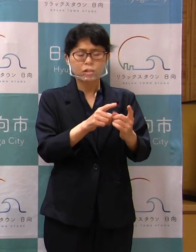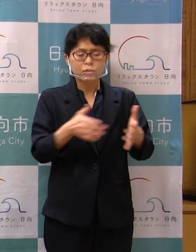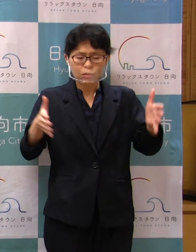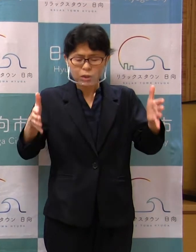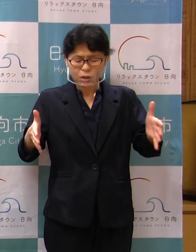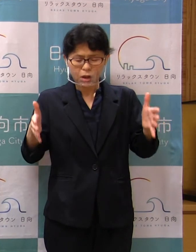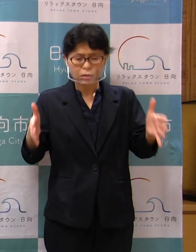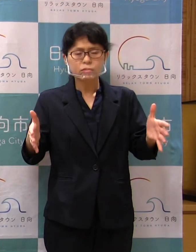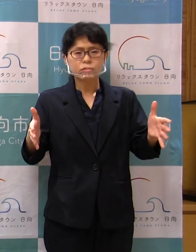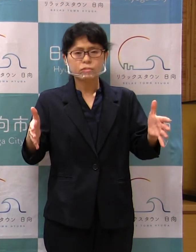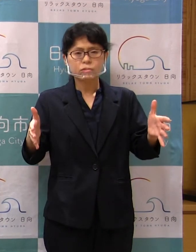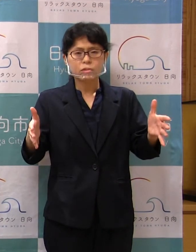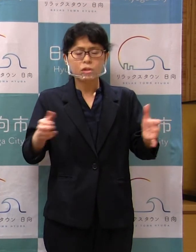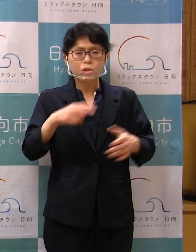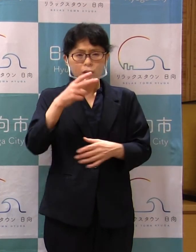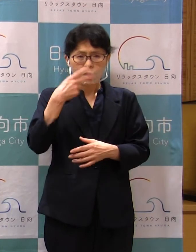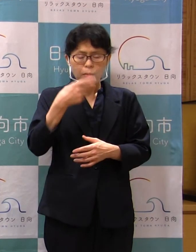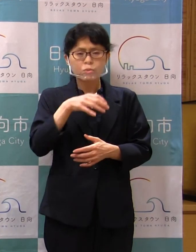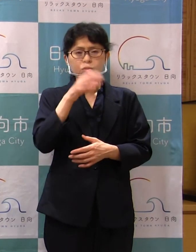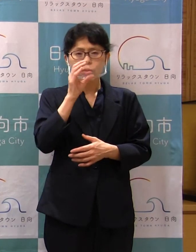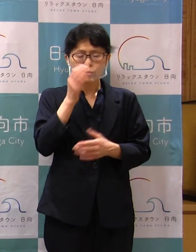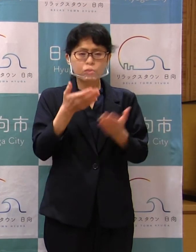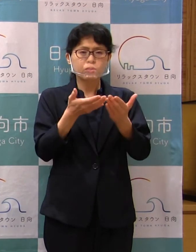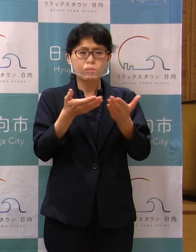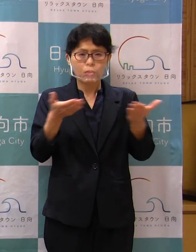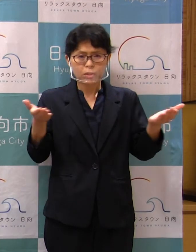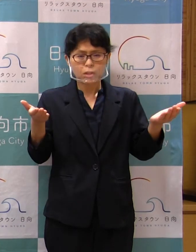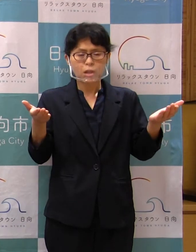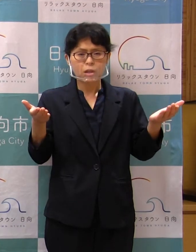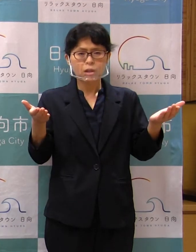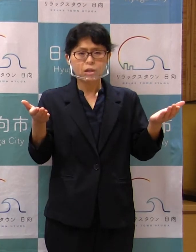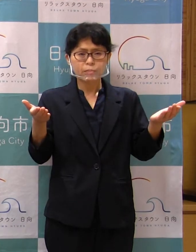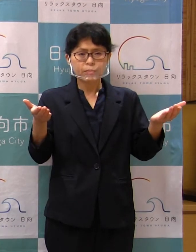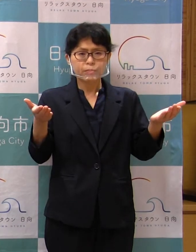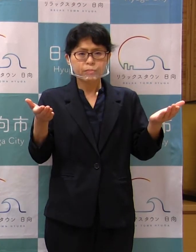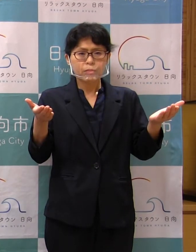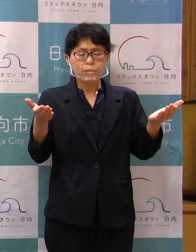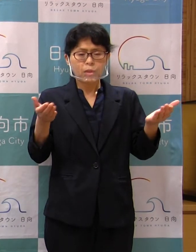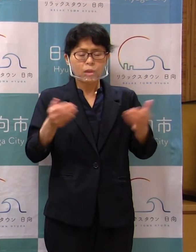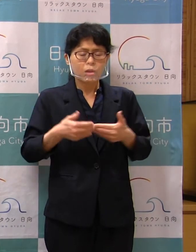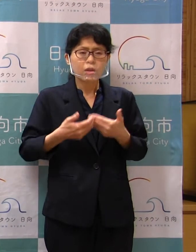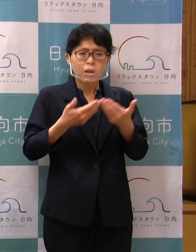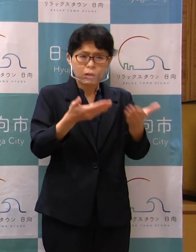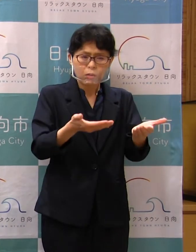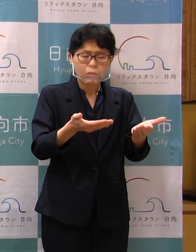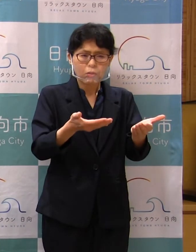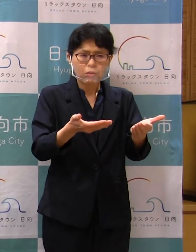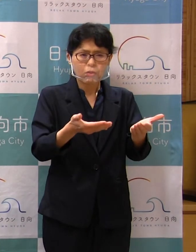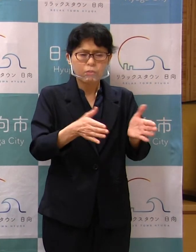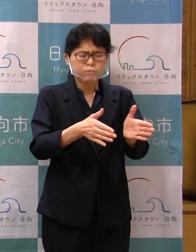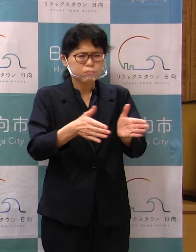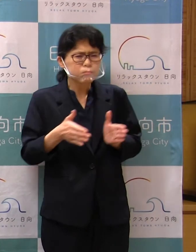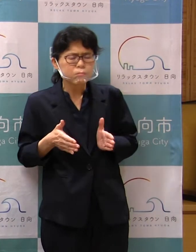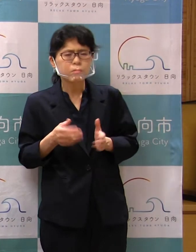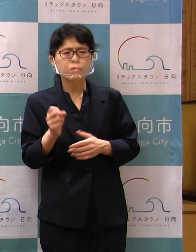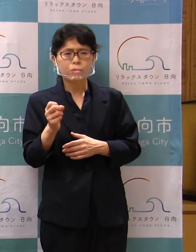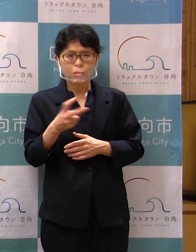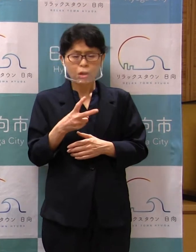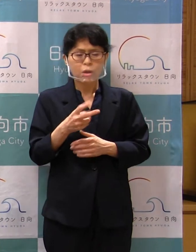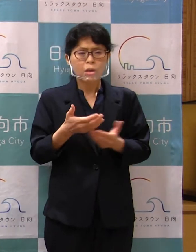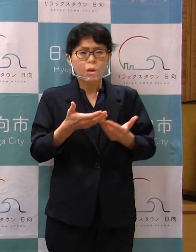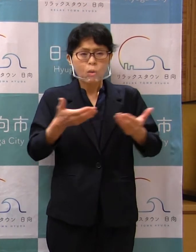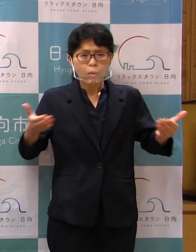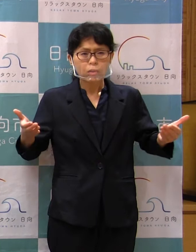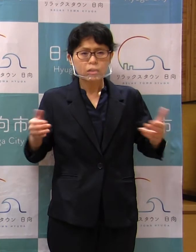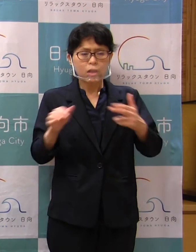、飲食店でのアルコール類を終日提供しないことや、大